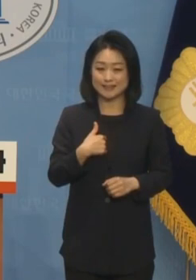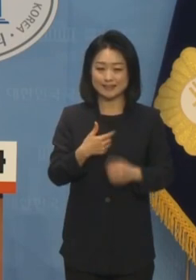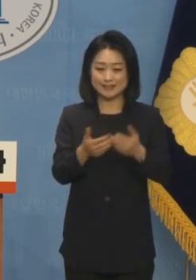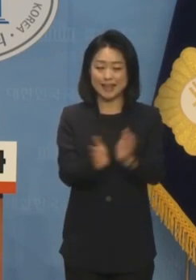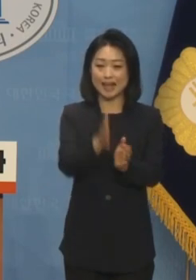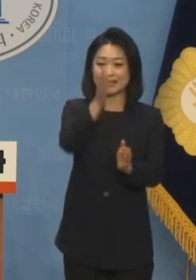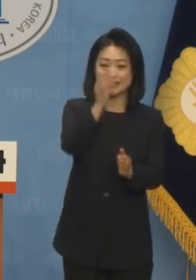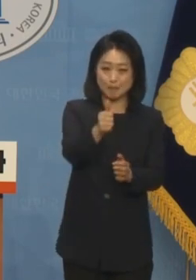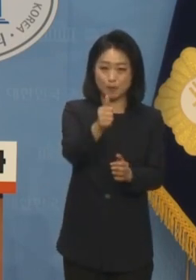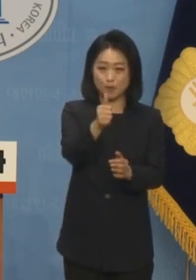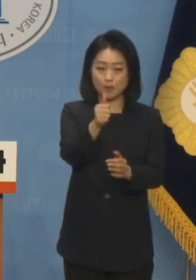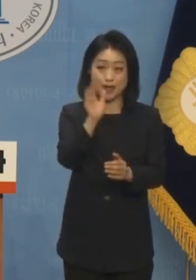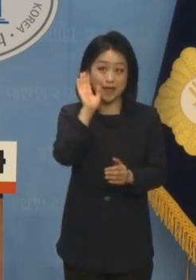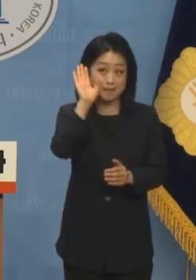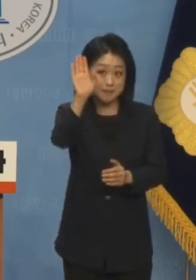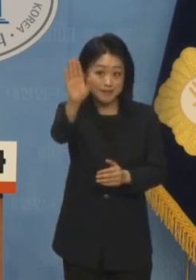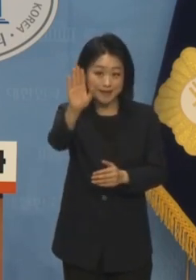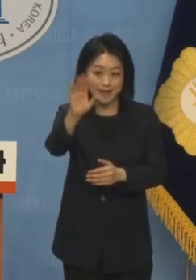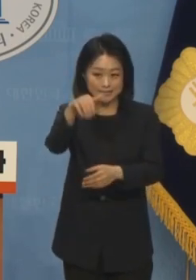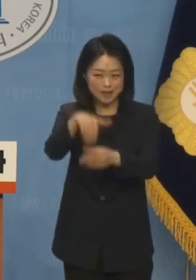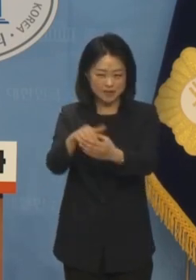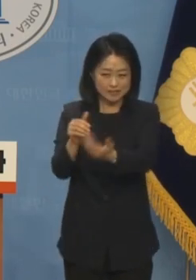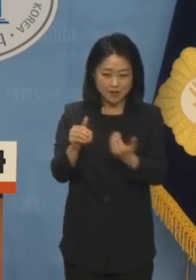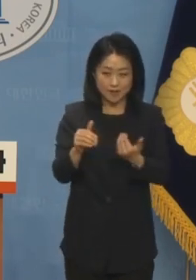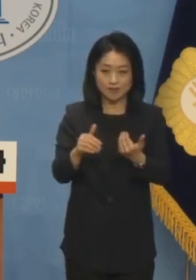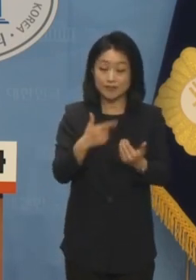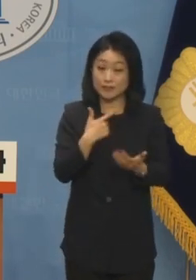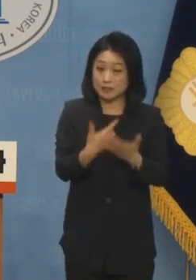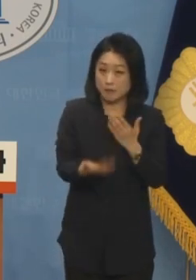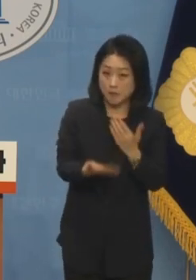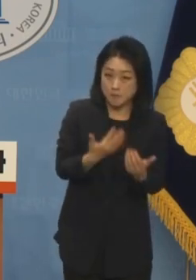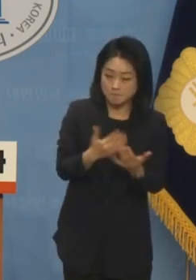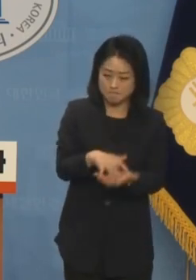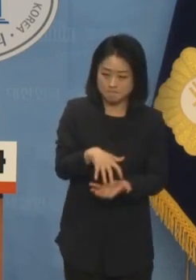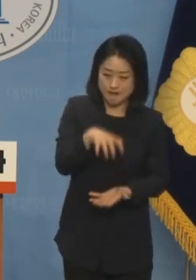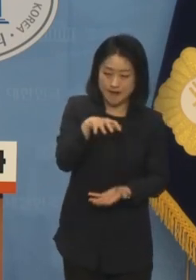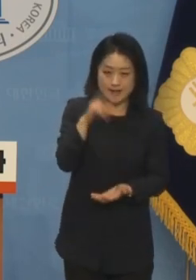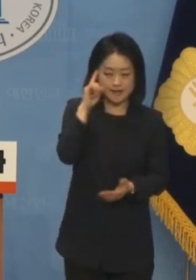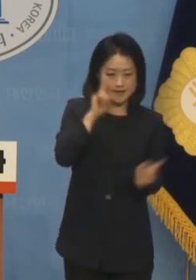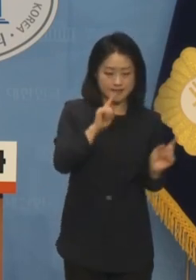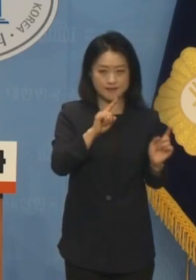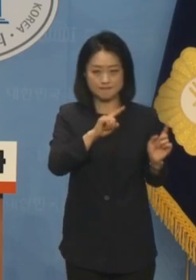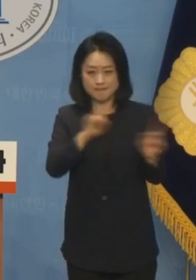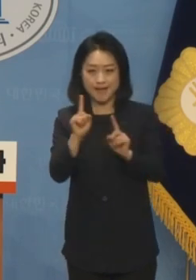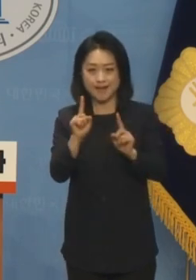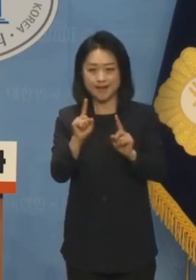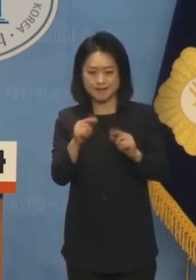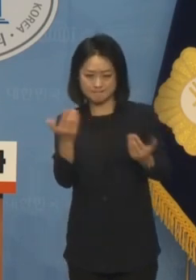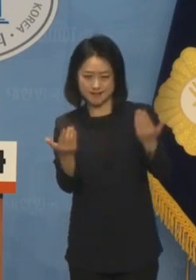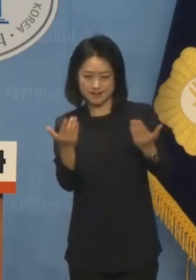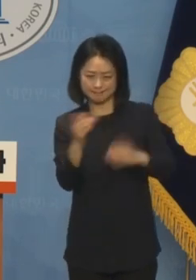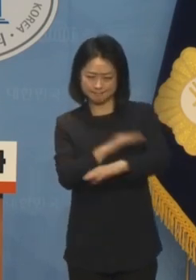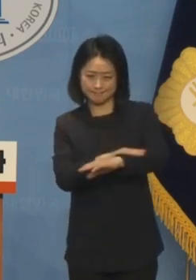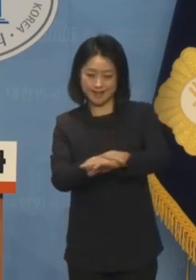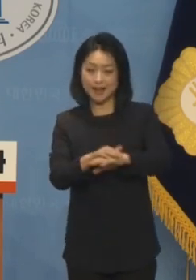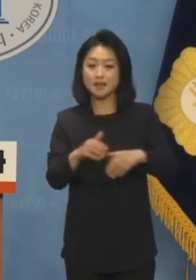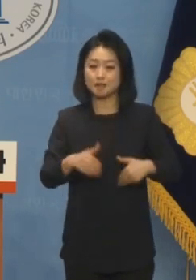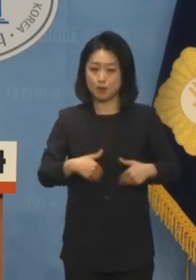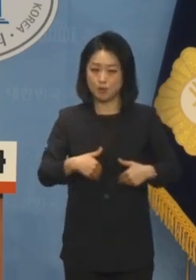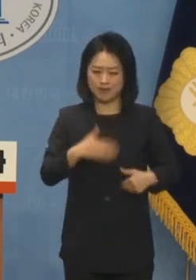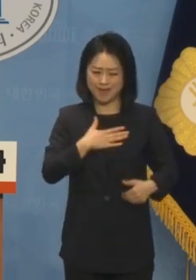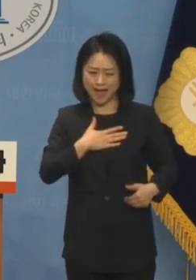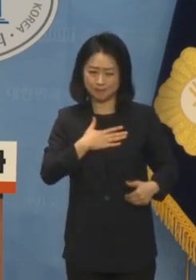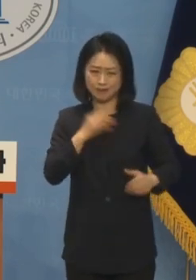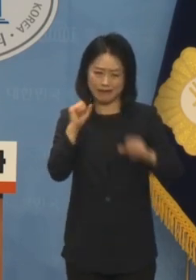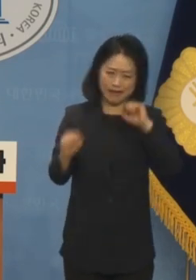당대표가 갖추어야 할 요건은 풍부한 경험과 냉철한 판단 능력입니다. 감정에